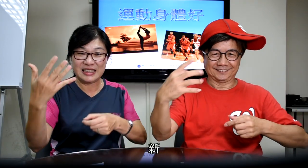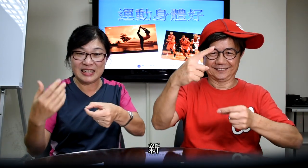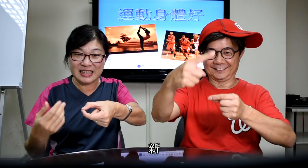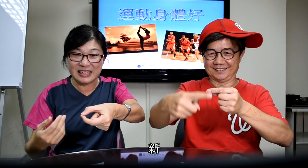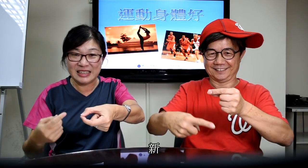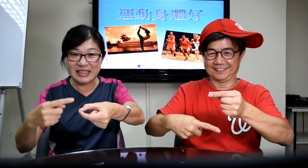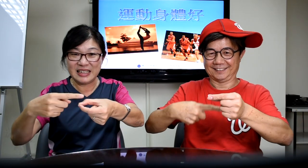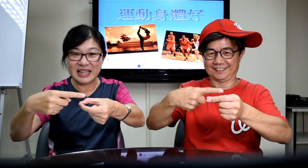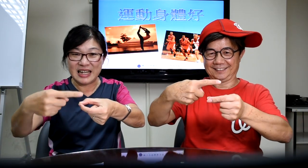新